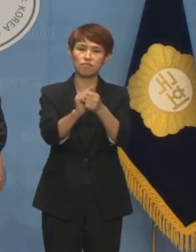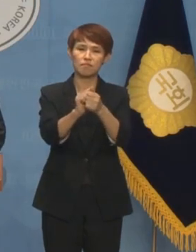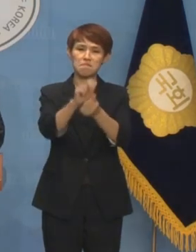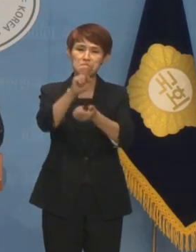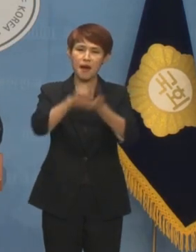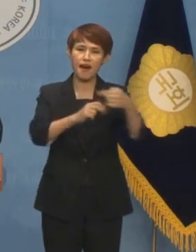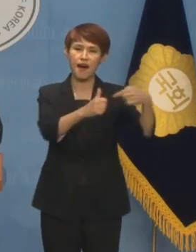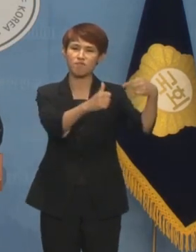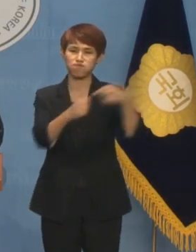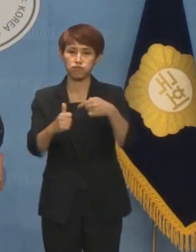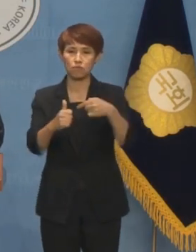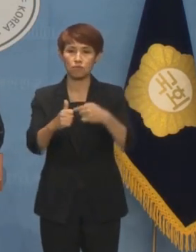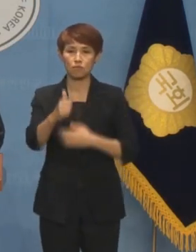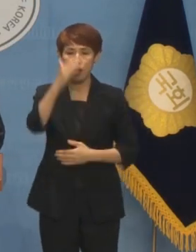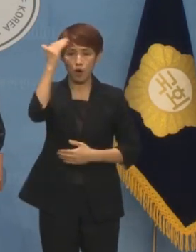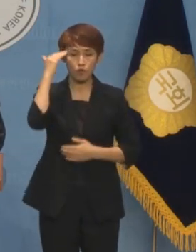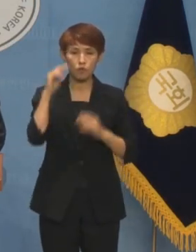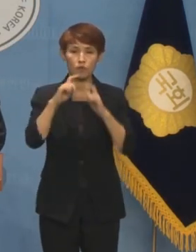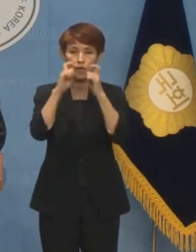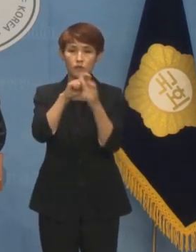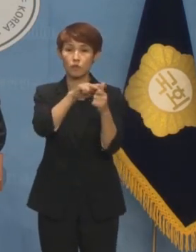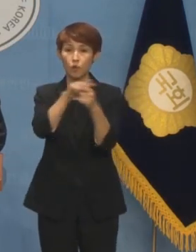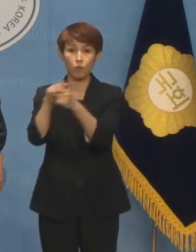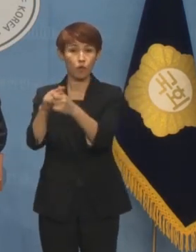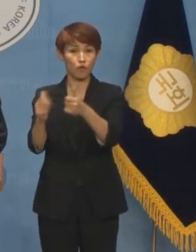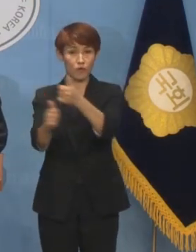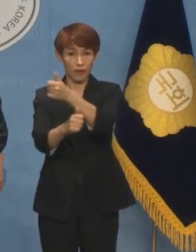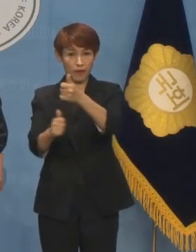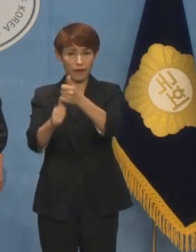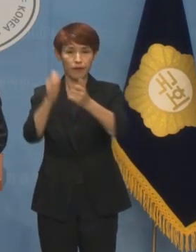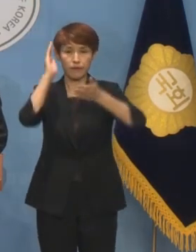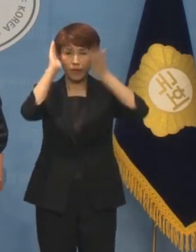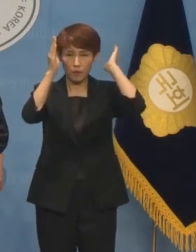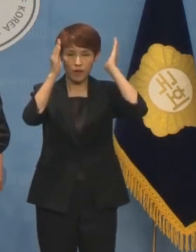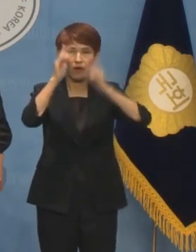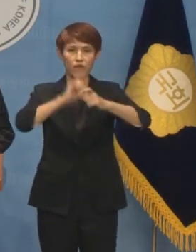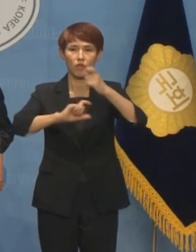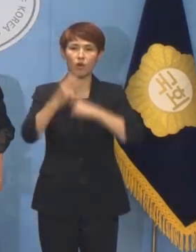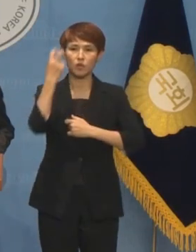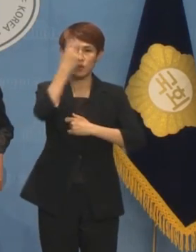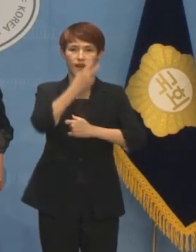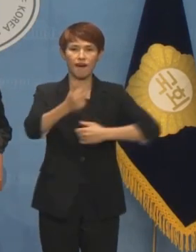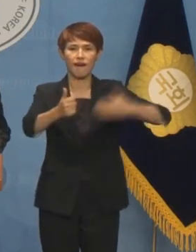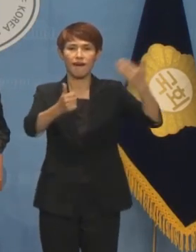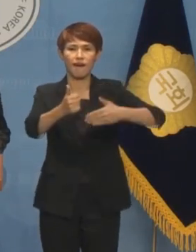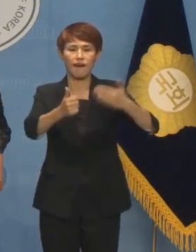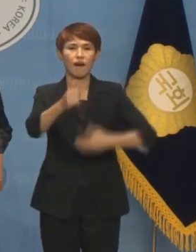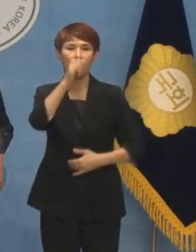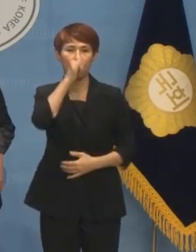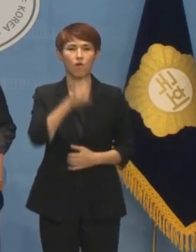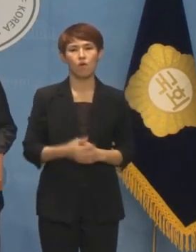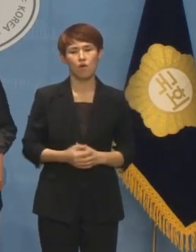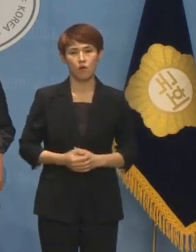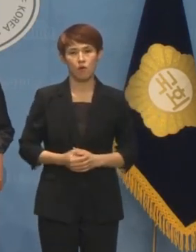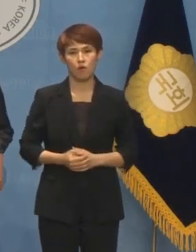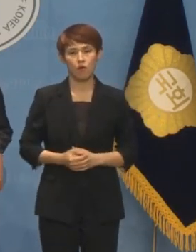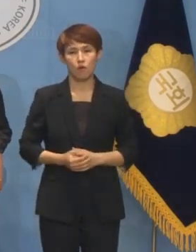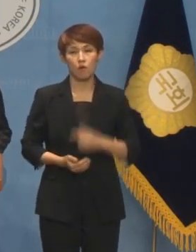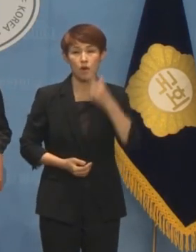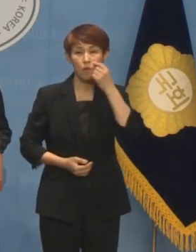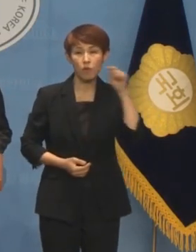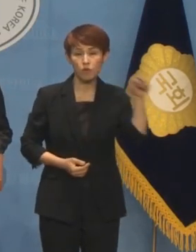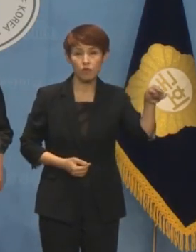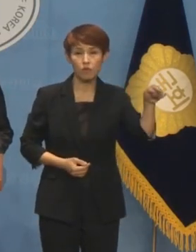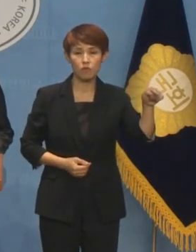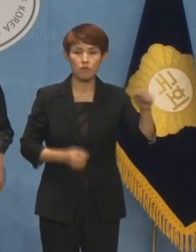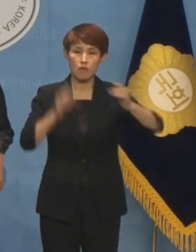넘어서서 한국개인정보위원회에 네이버에 대한 추가 조사까지 요구하고 나섰습니다. 일본 정부가